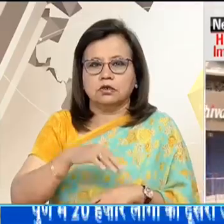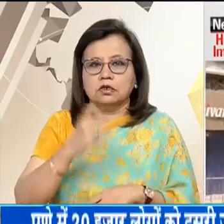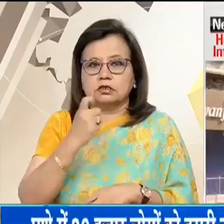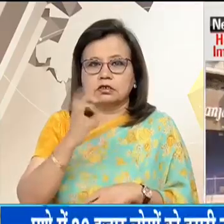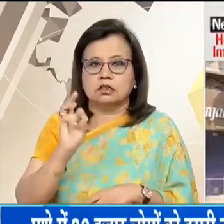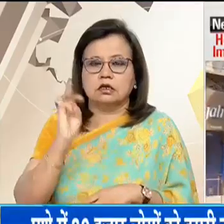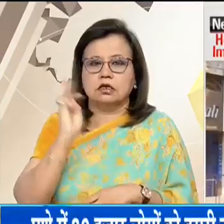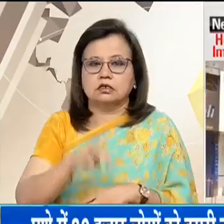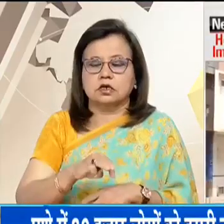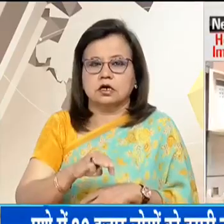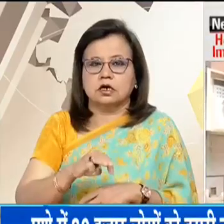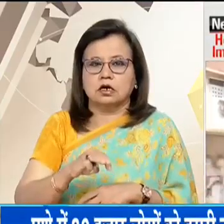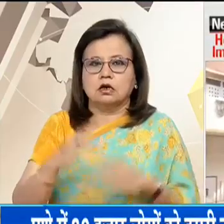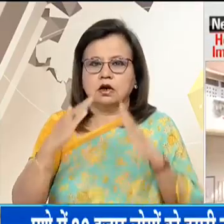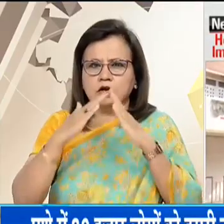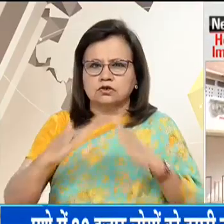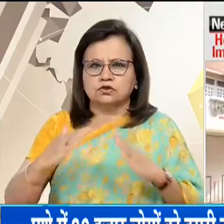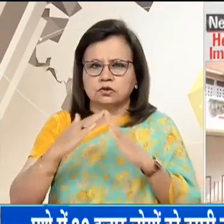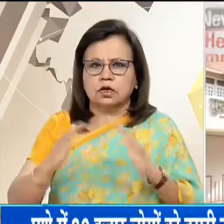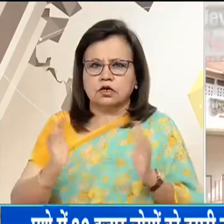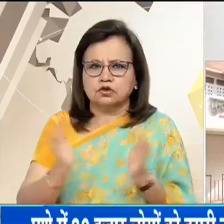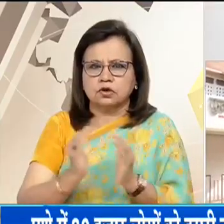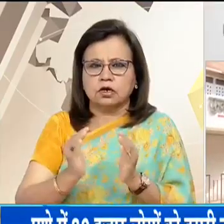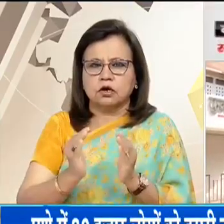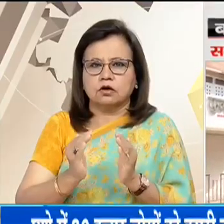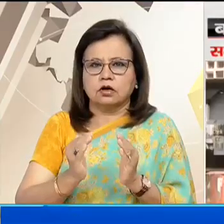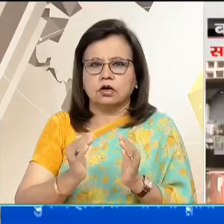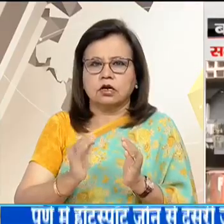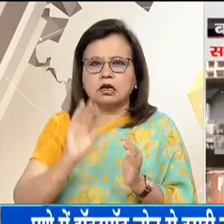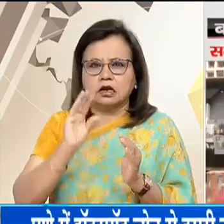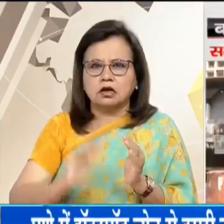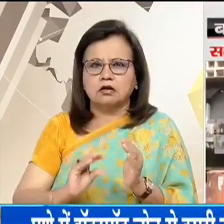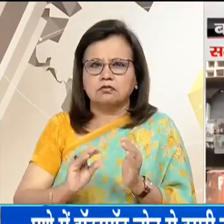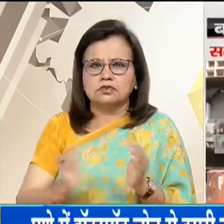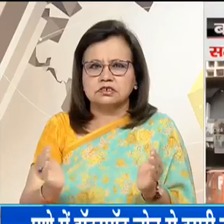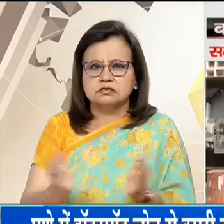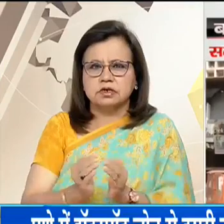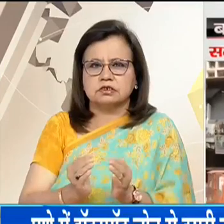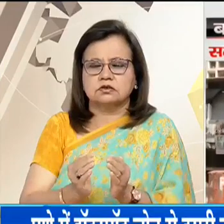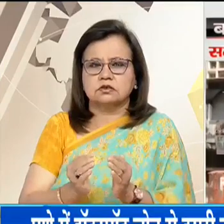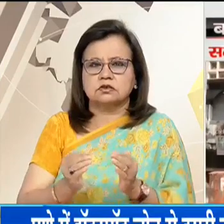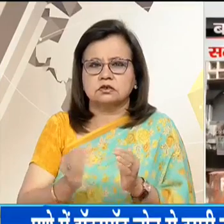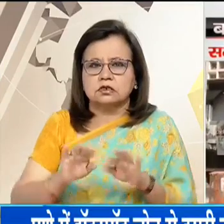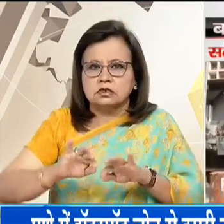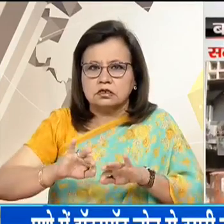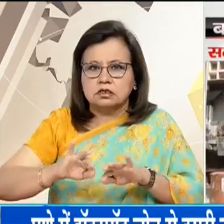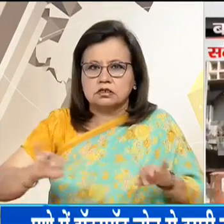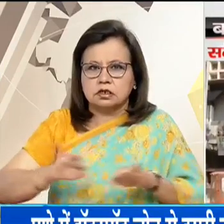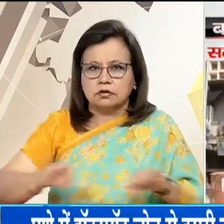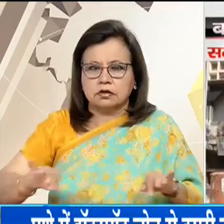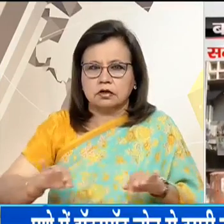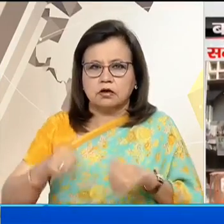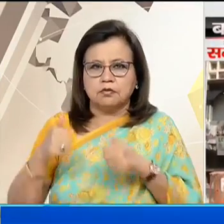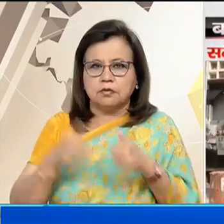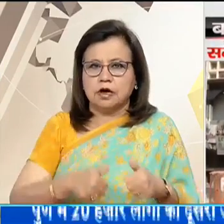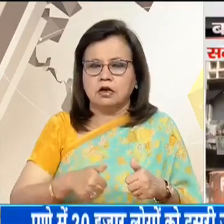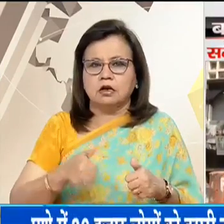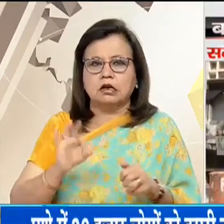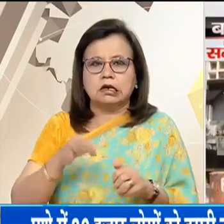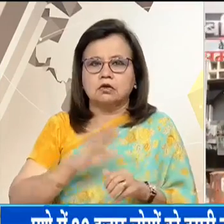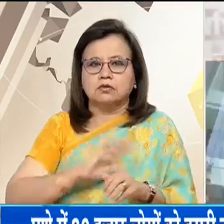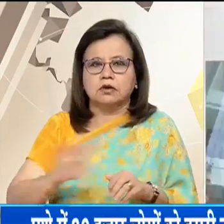इलाकों में 70,000 जुगिया हैं, लेकिन कम जगह होने की वज़े से सोशल डिस्टेंसिंग